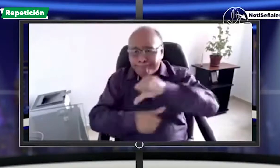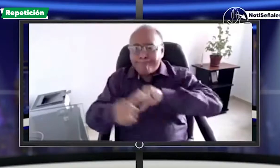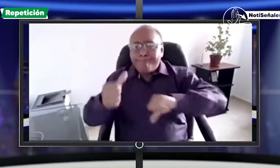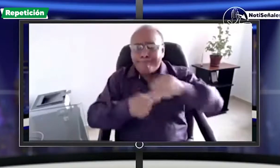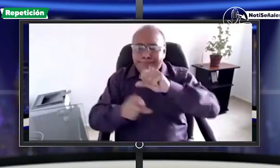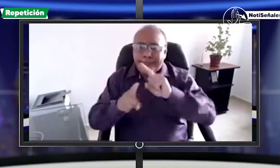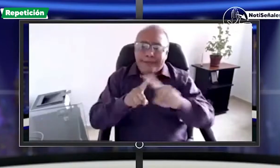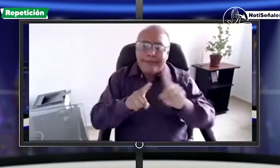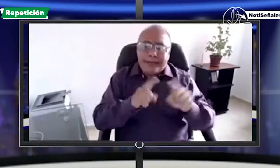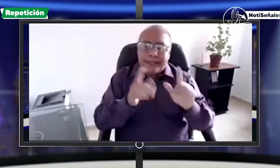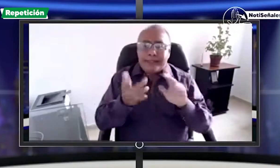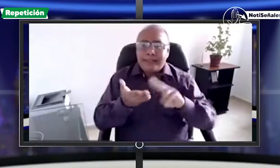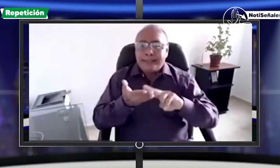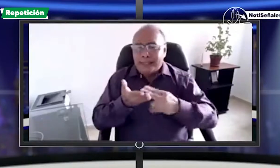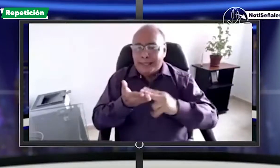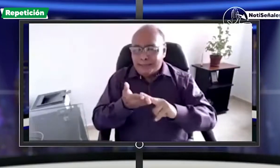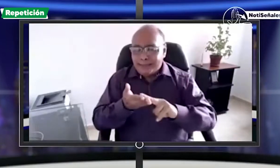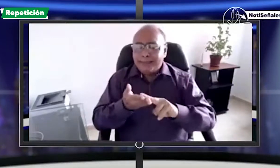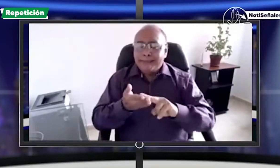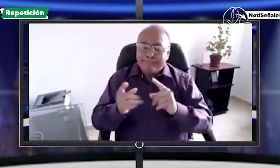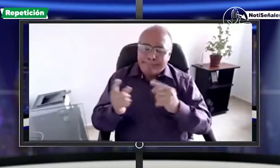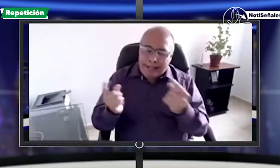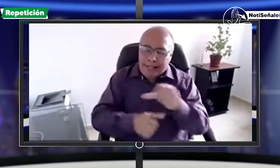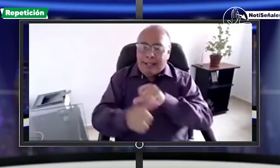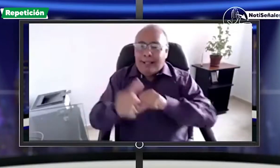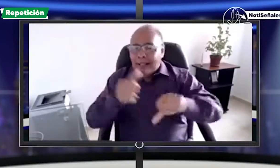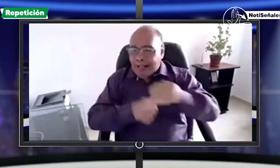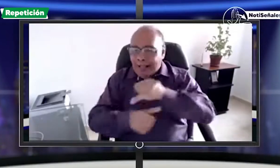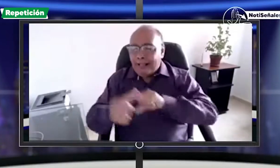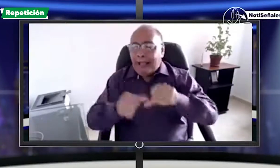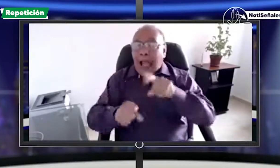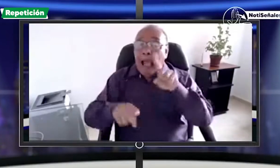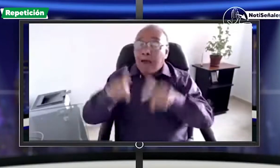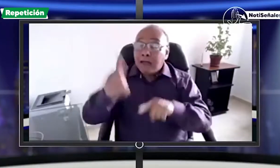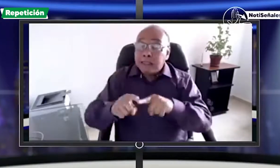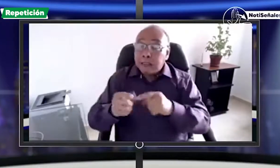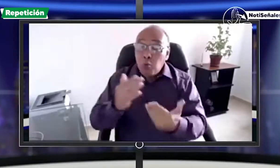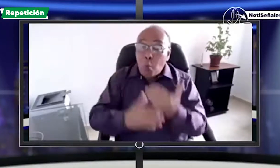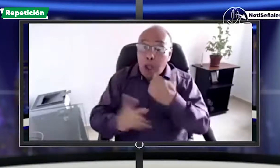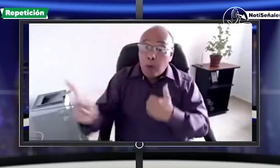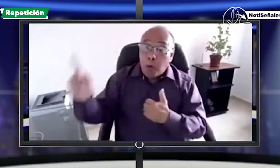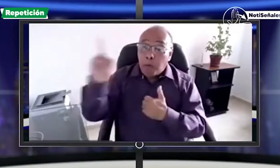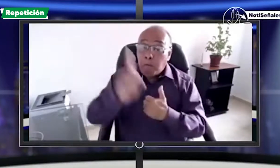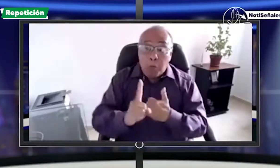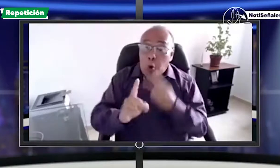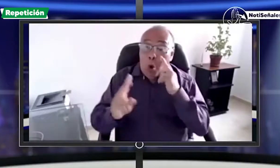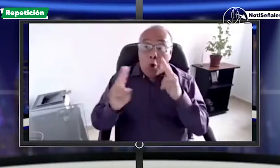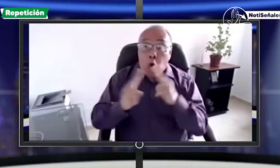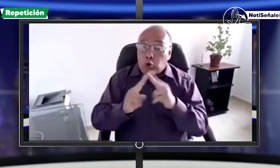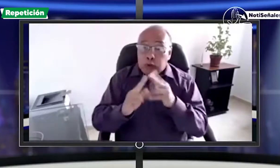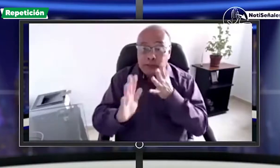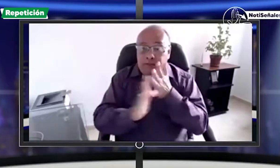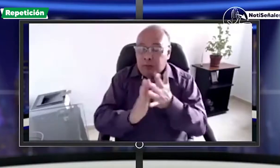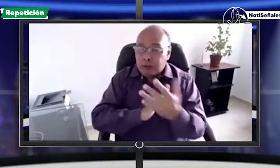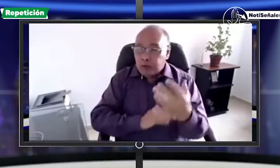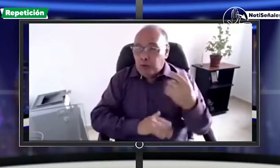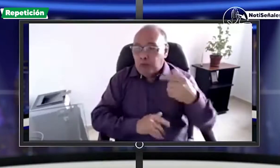regiones del país están trabajando en la modalidad de teletrabajo estos intérpretes se turnan